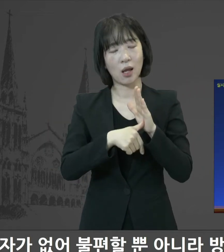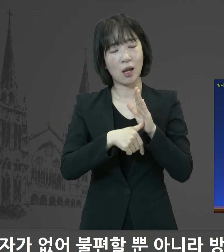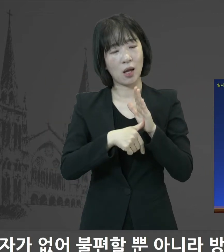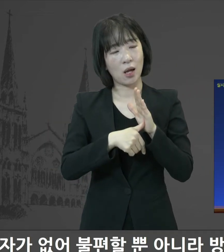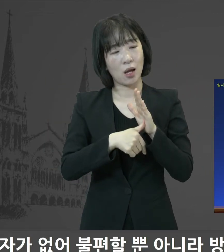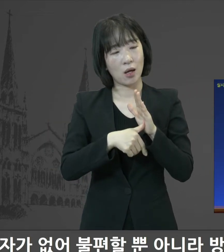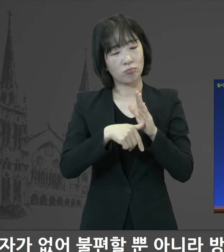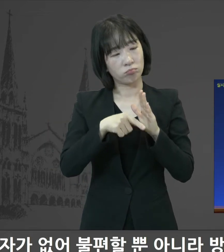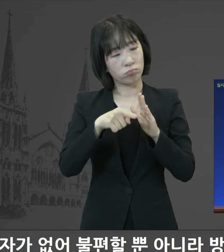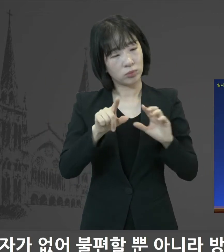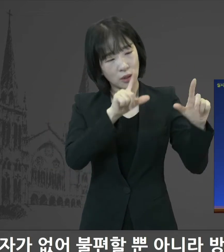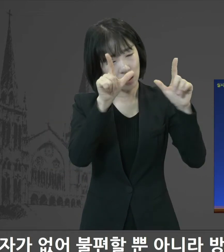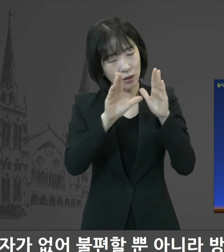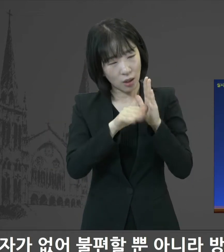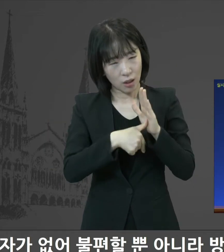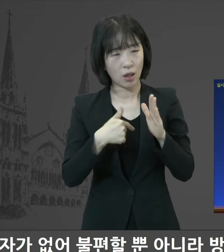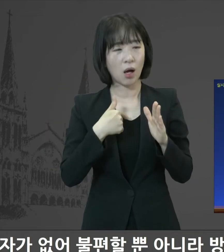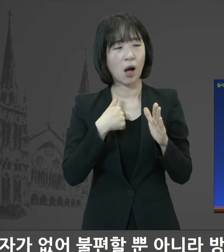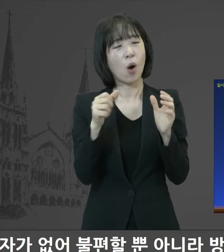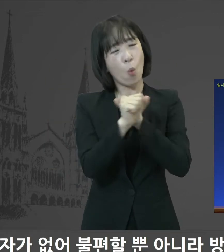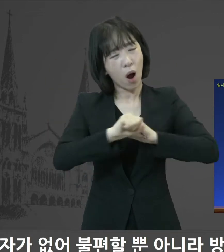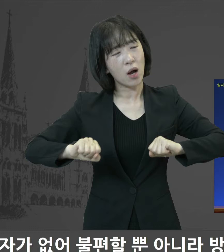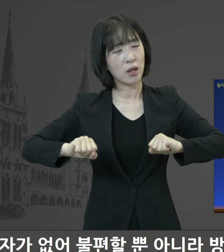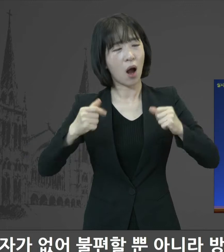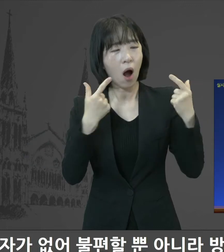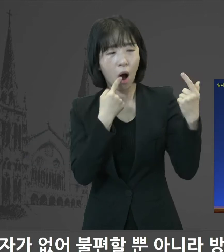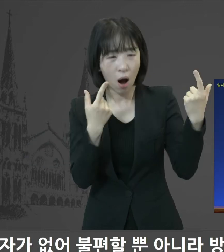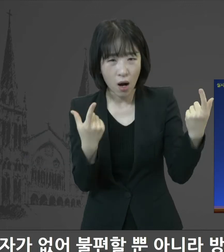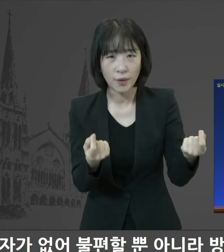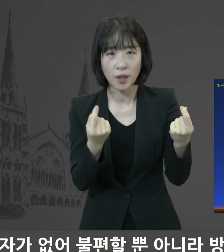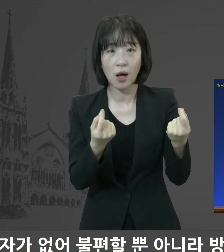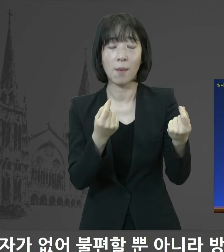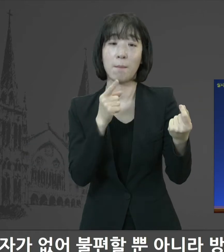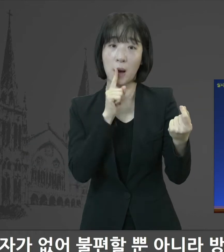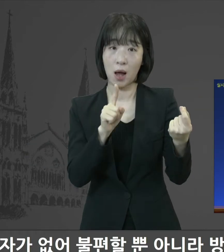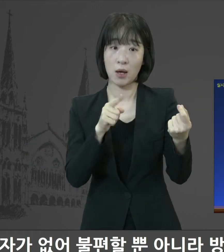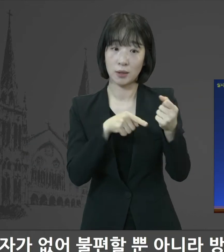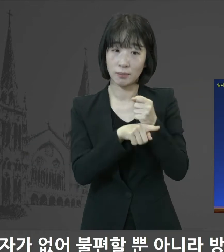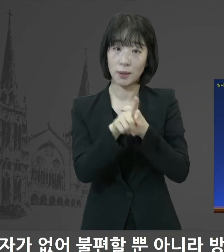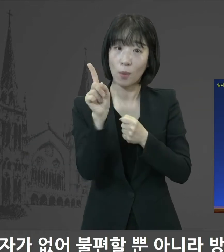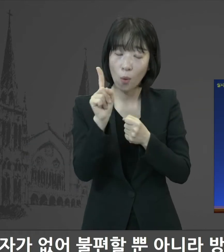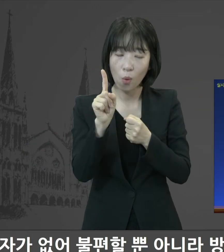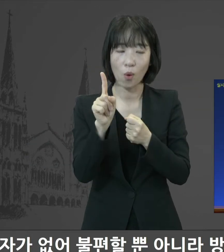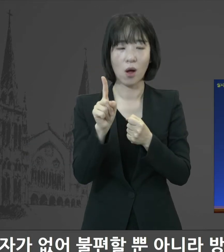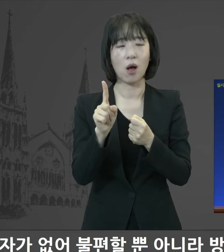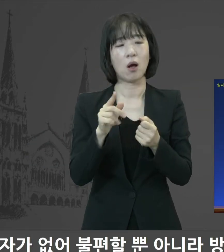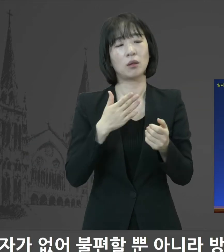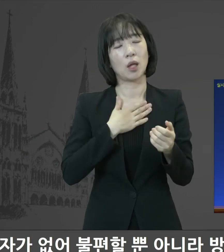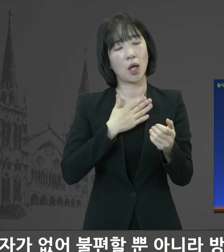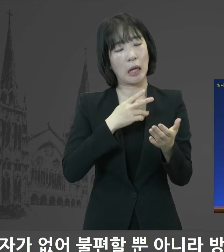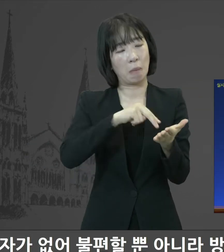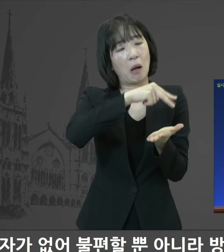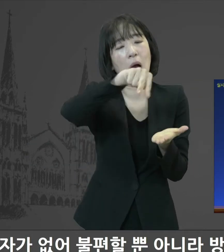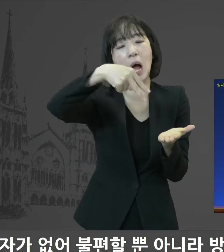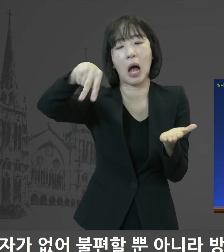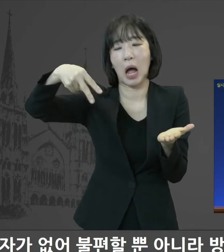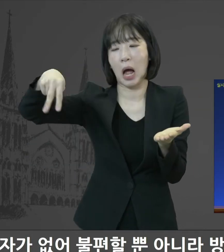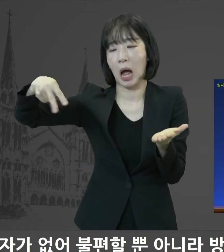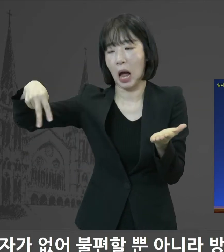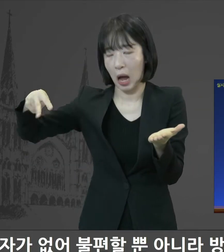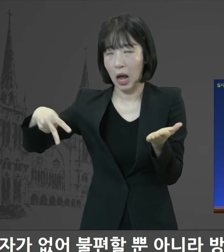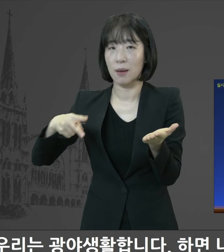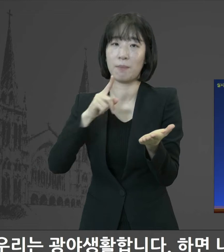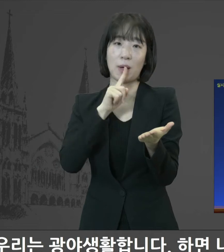나갈 방향이 정해지지 못하고 좀 우왕좌왕하고 있는 이렇게 표류하고 있는 것 같은